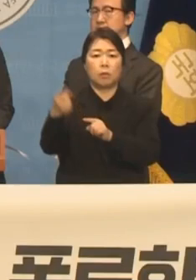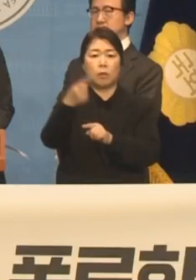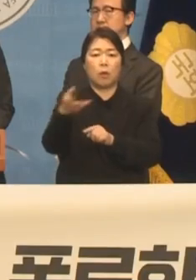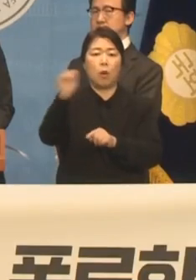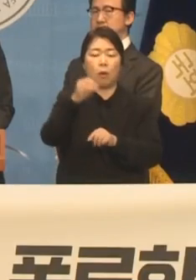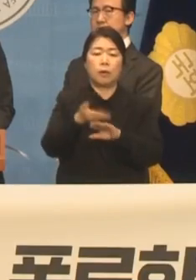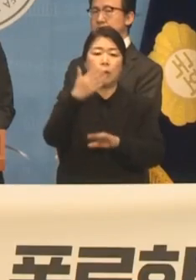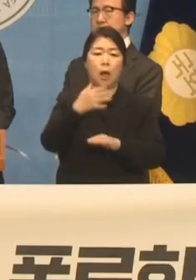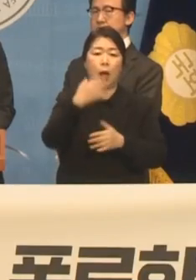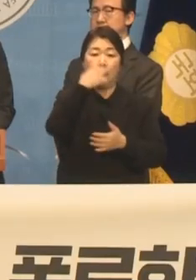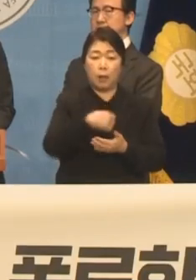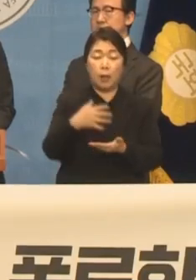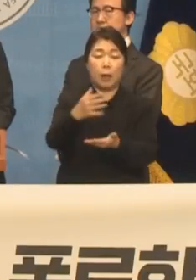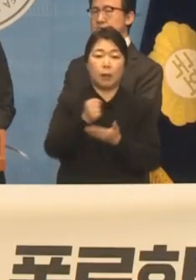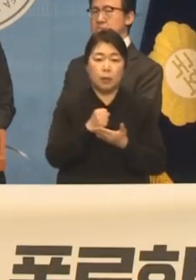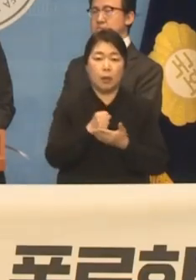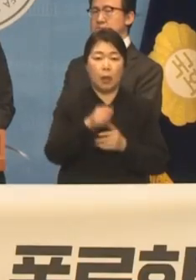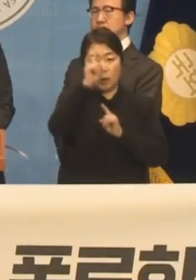수천하명당